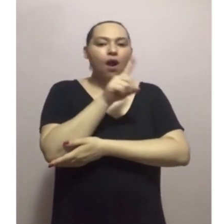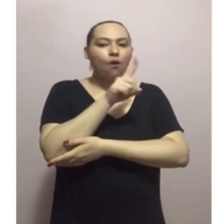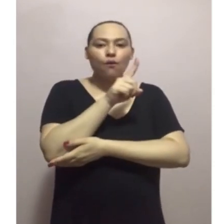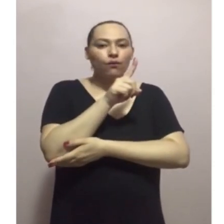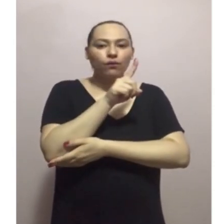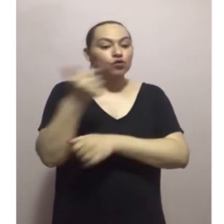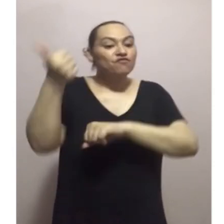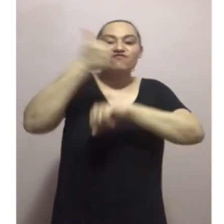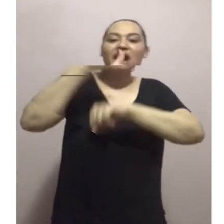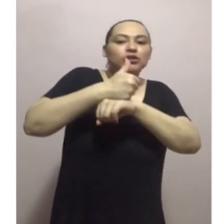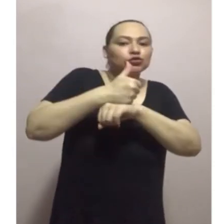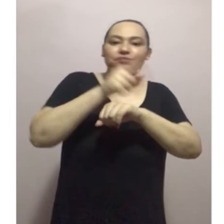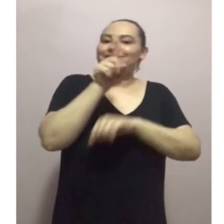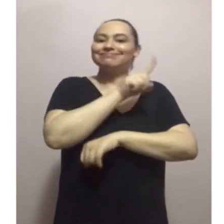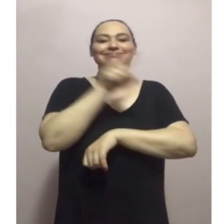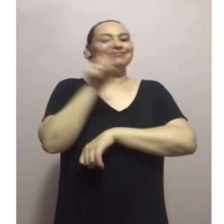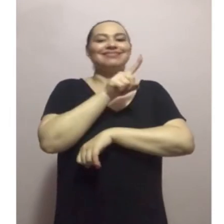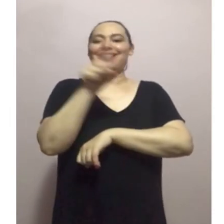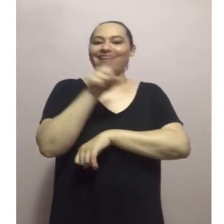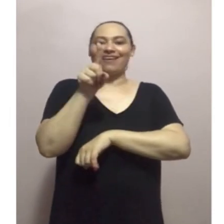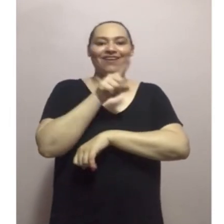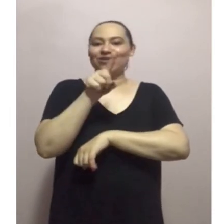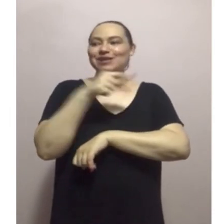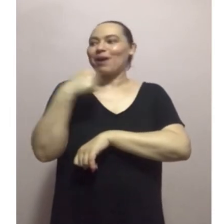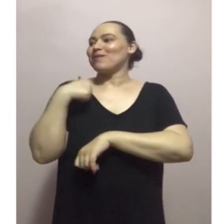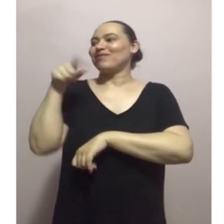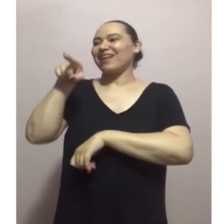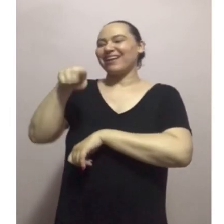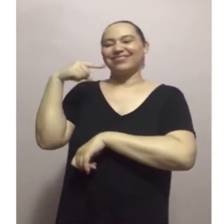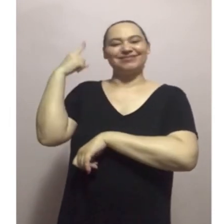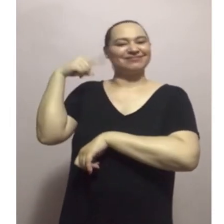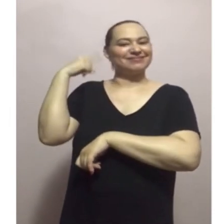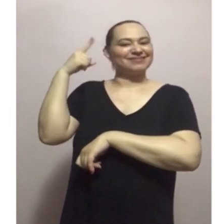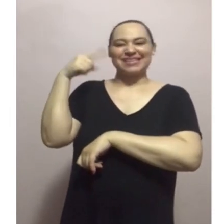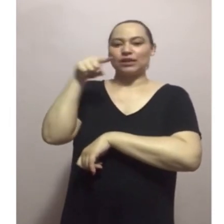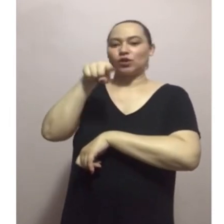possibilitar. E eu olhava assim, falava assim, doidinho, né? Foi